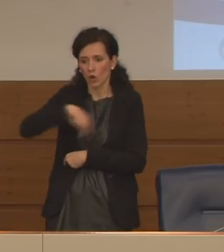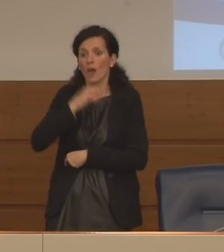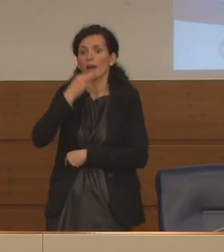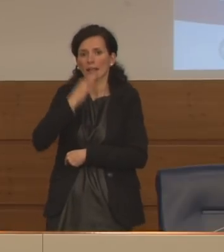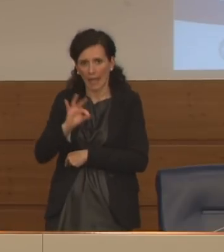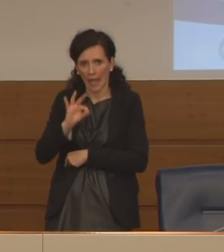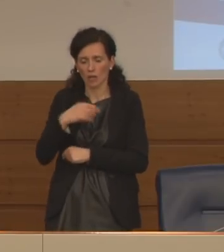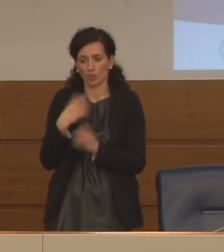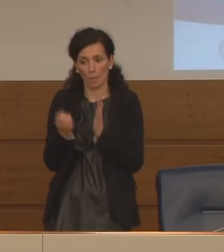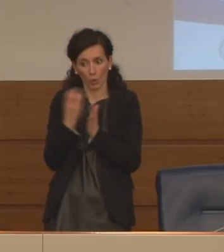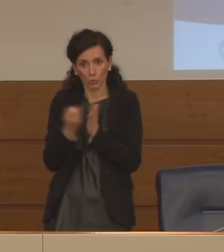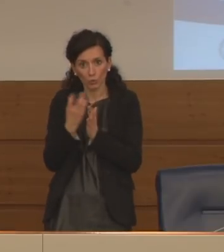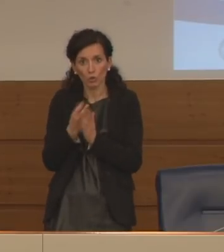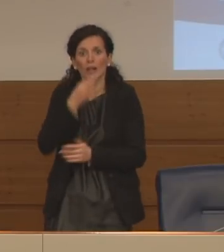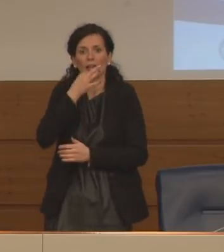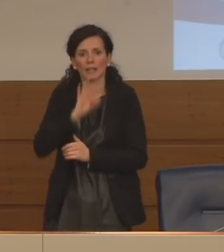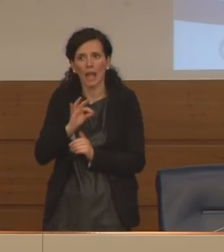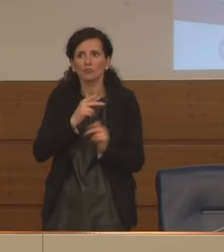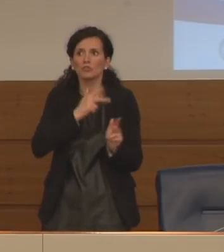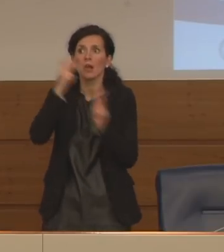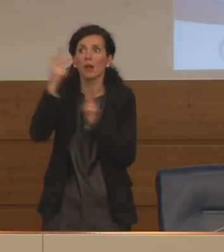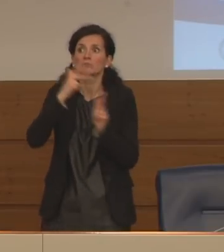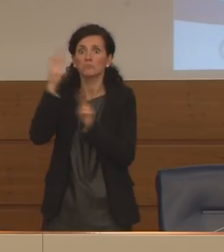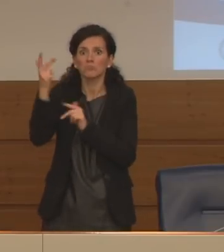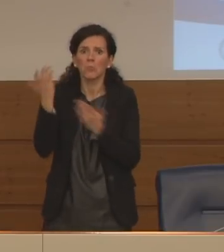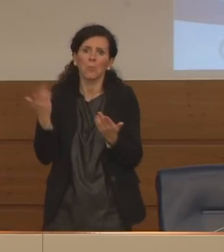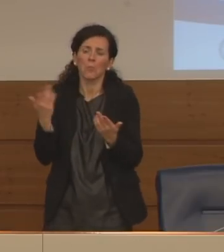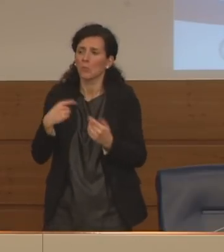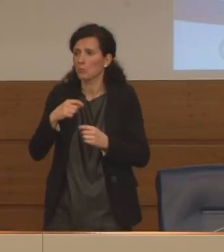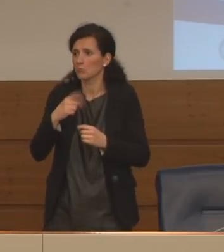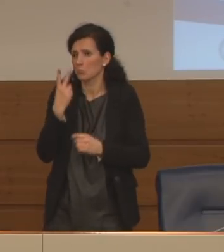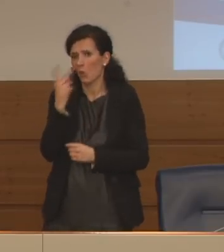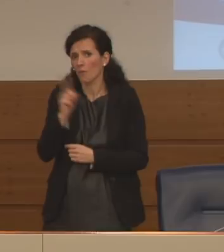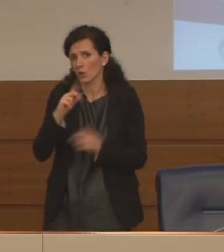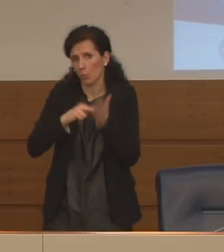anche ad esportare non vedo particolari criticità